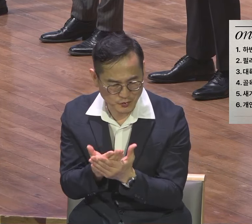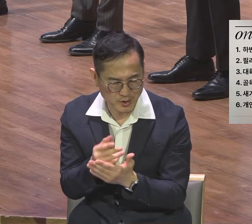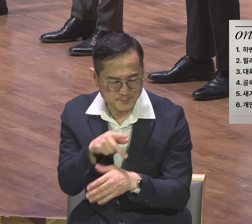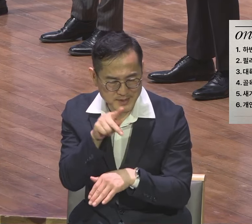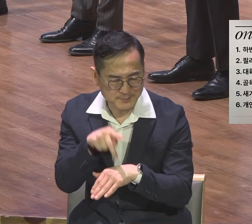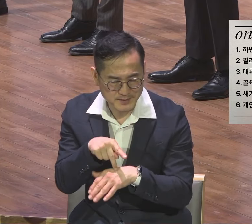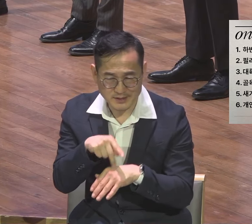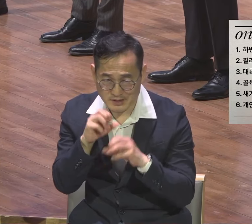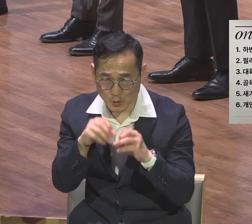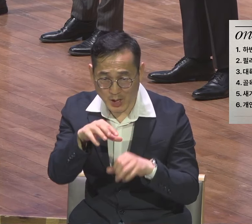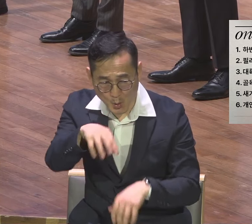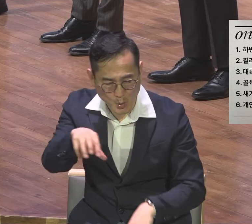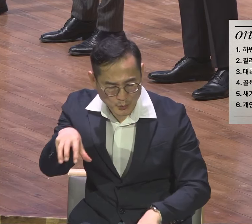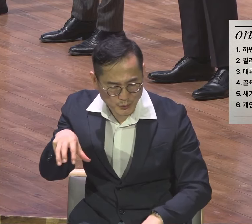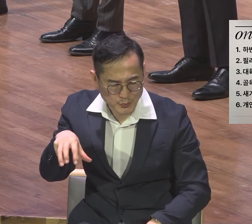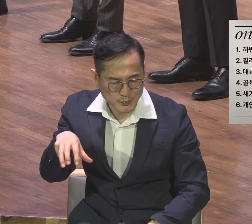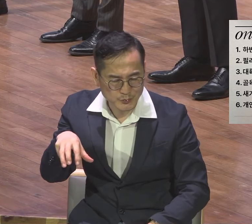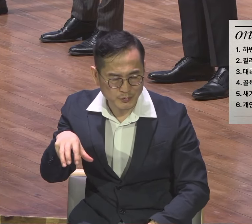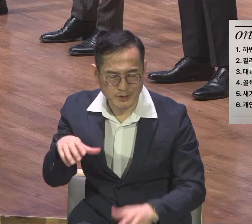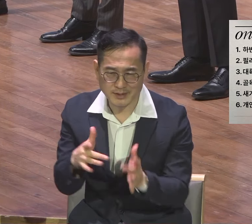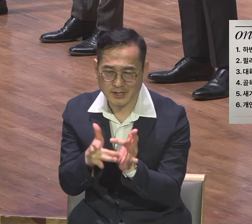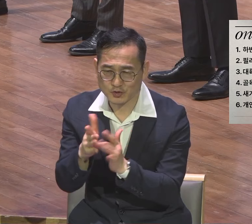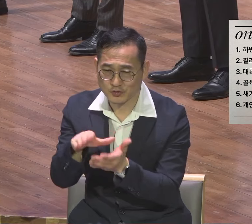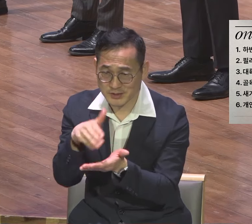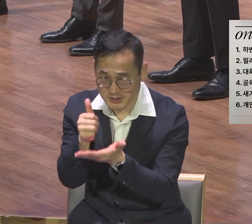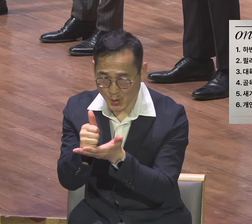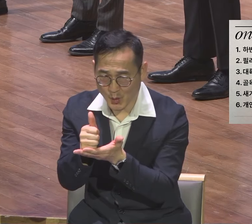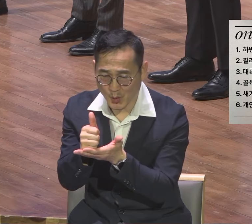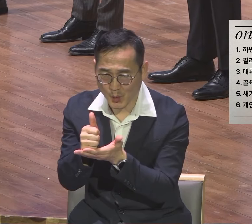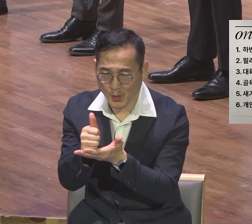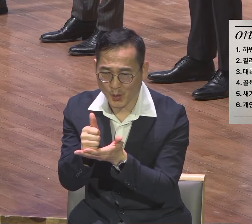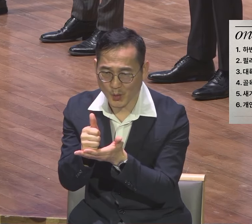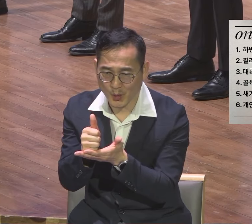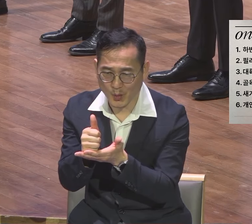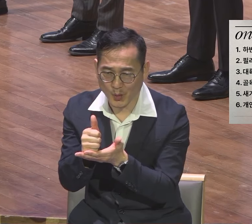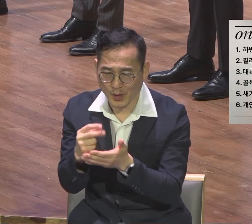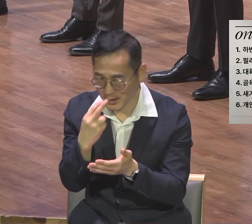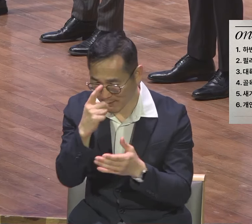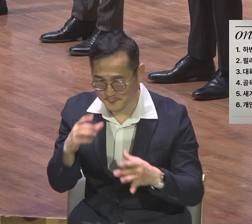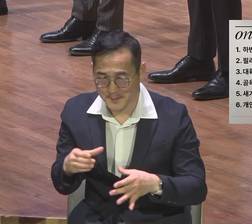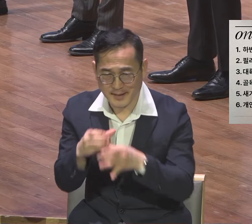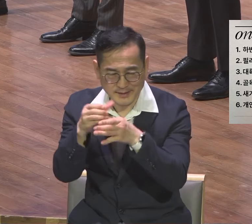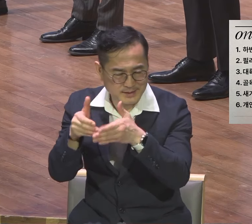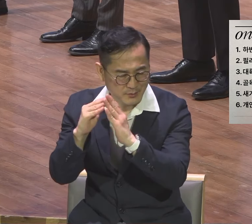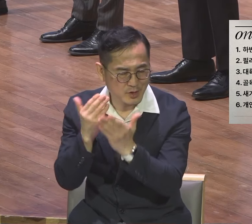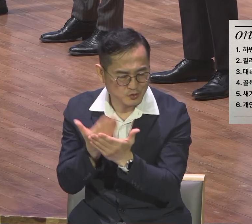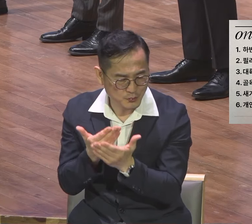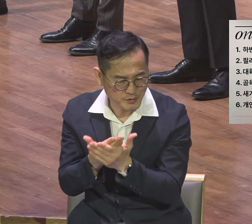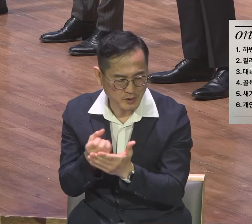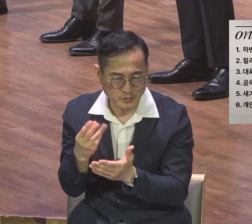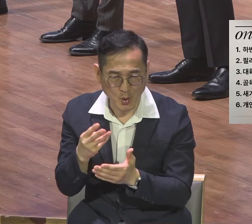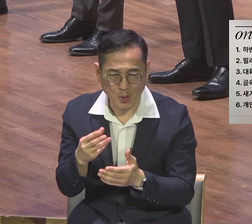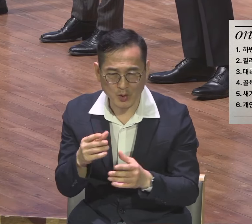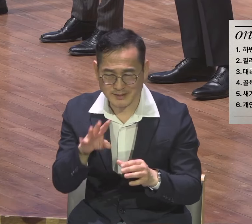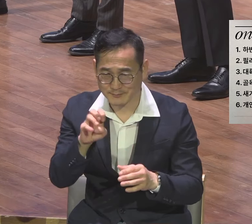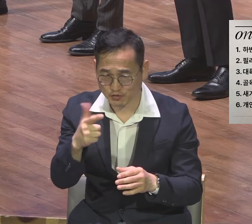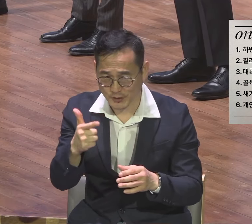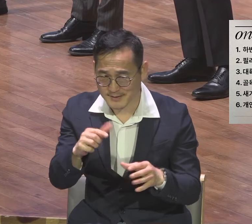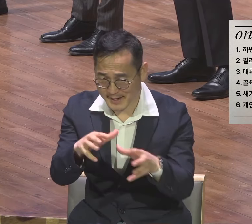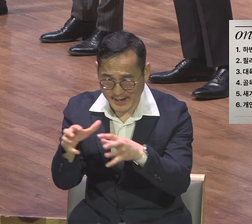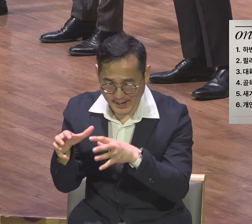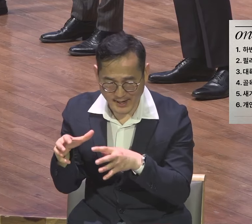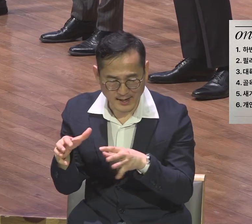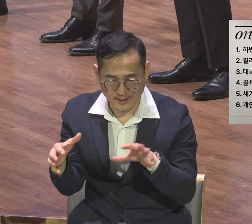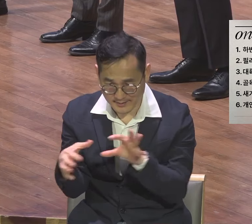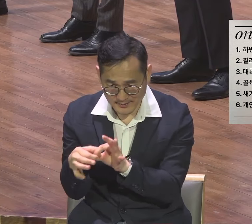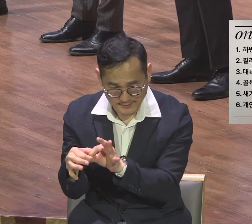현장에 구원의 큰 빛 되시는 예수 그리스도의 망대가 세워지게 하여 주시옵소서. 46개의 연합선교회가 선교로